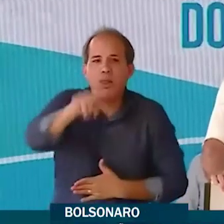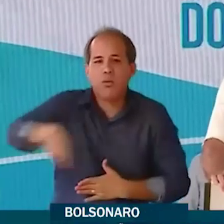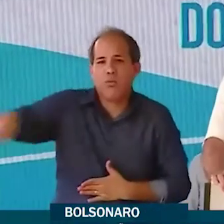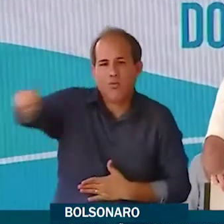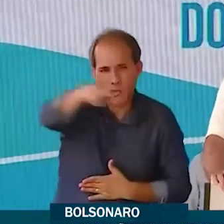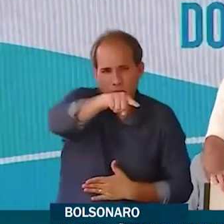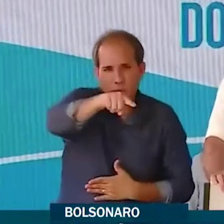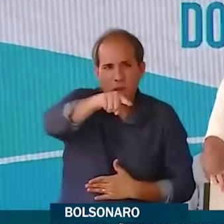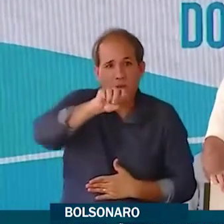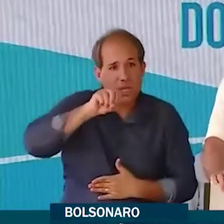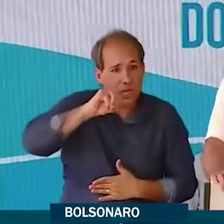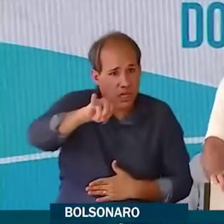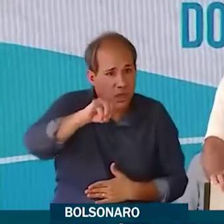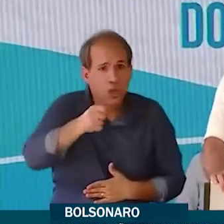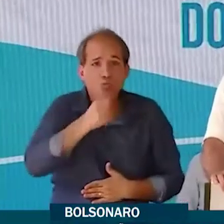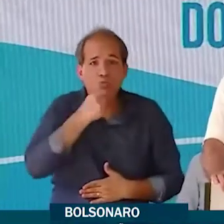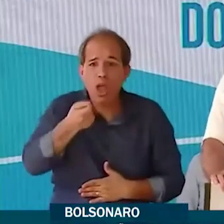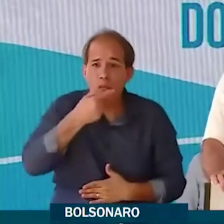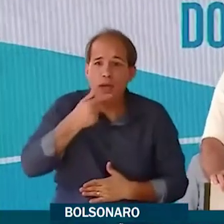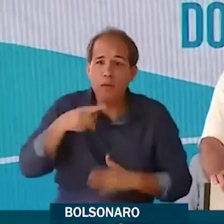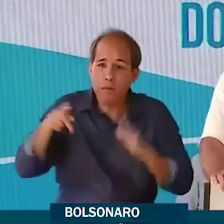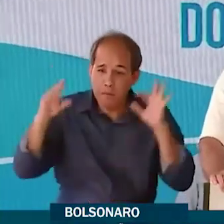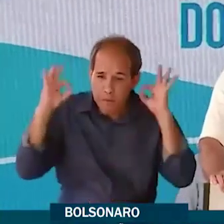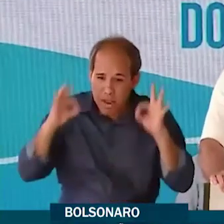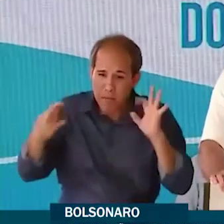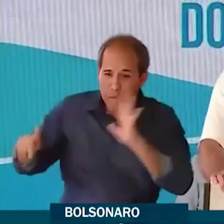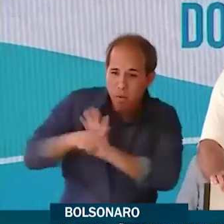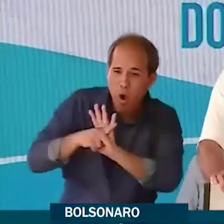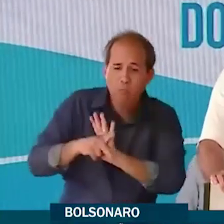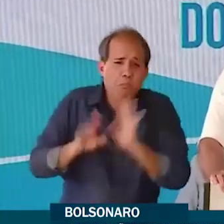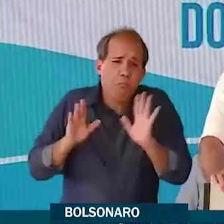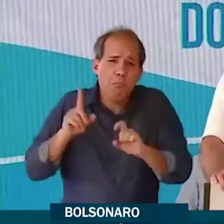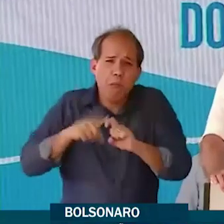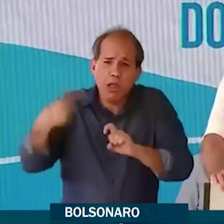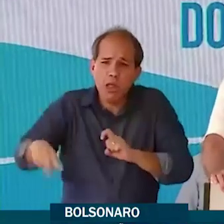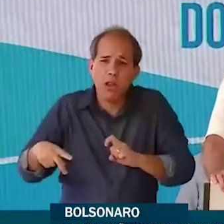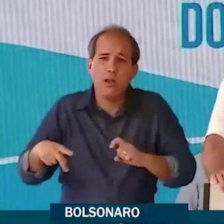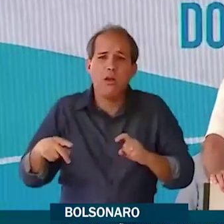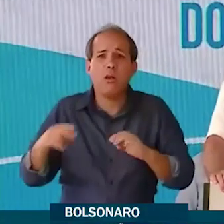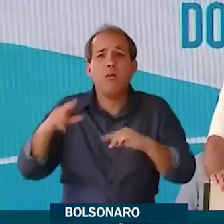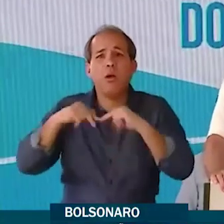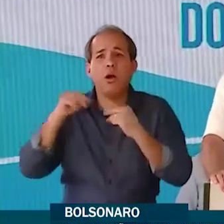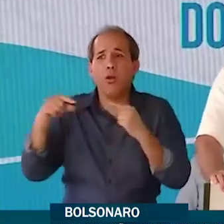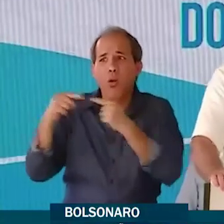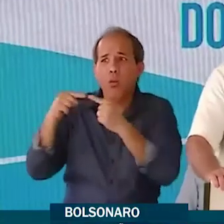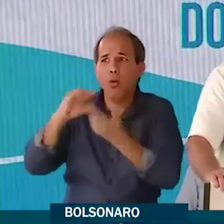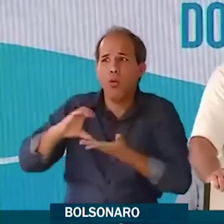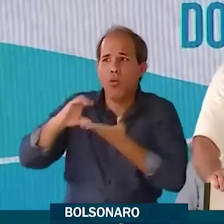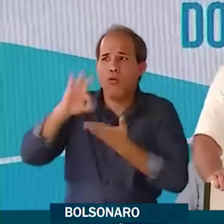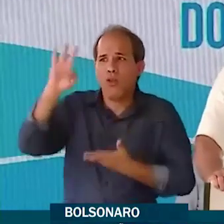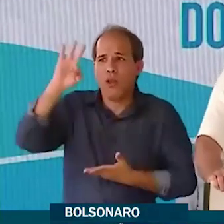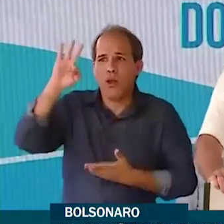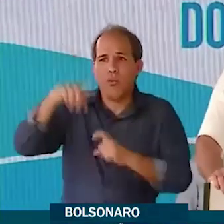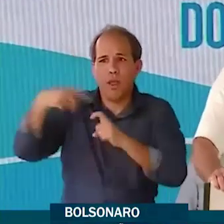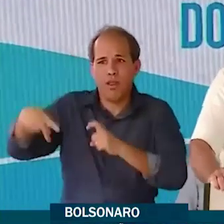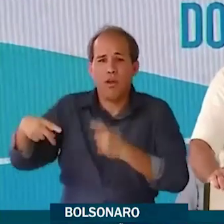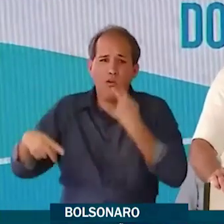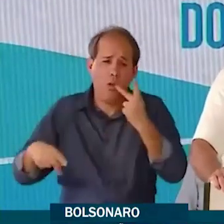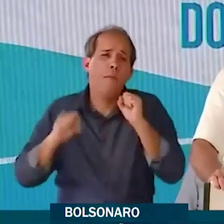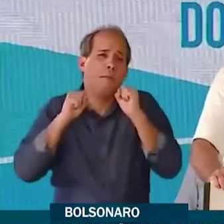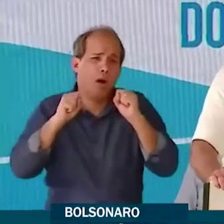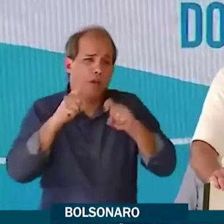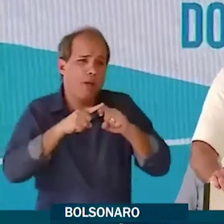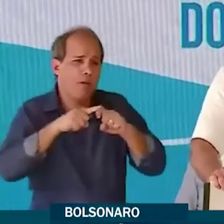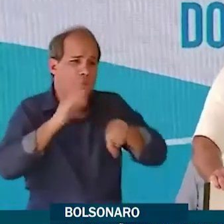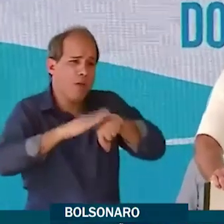de vocês e se não tem um remédio específico o médico segundo o Conselho Federal de Medicina tem